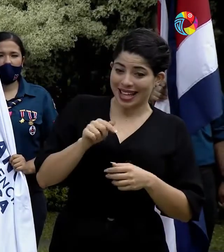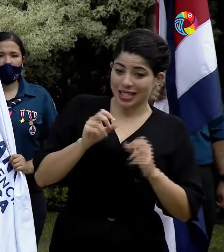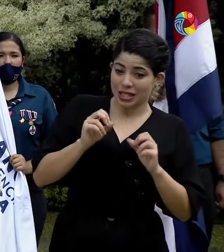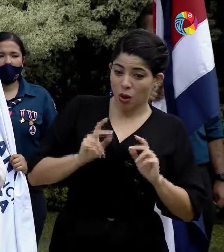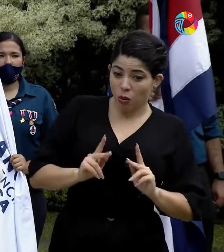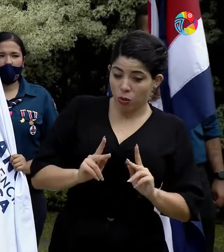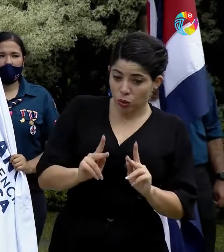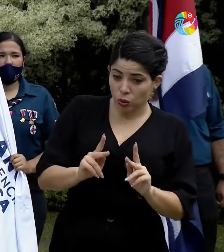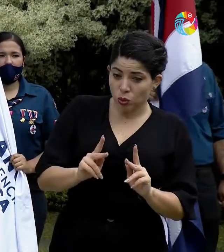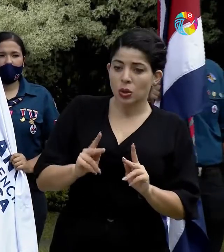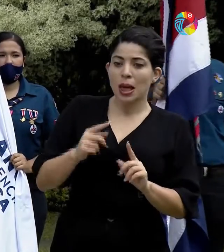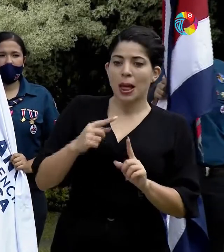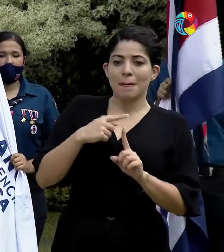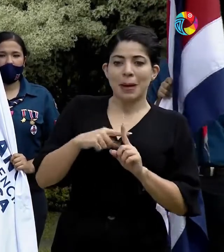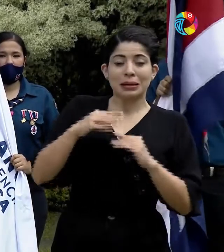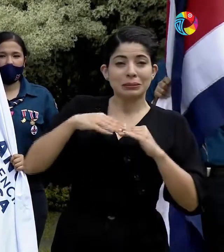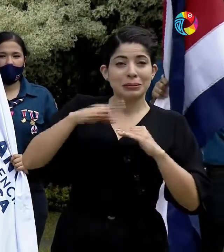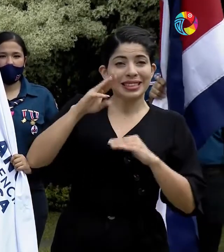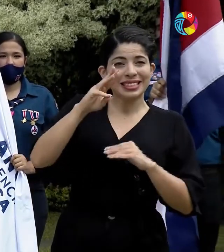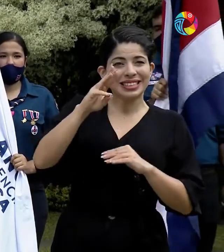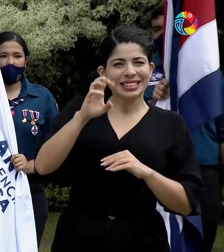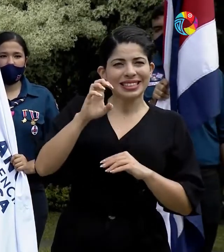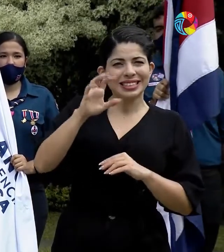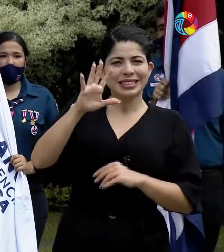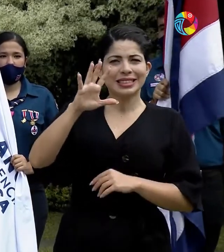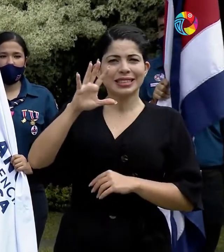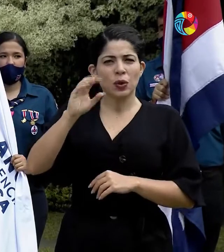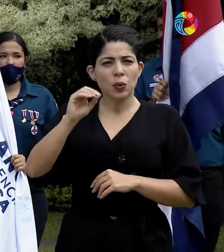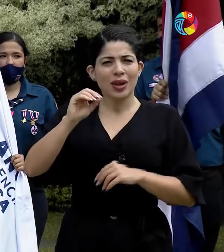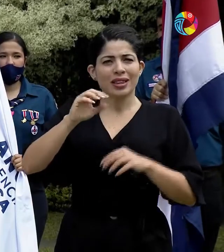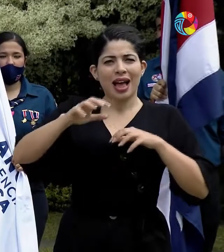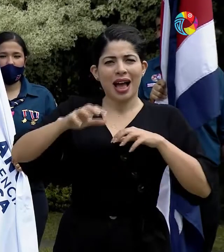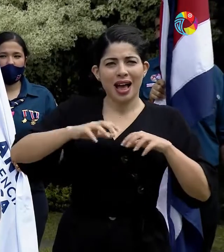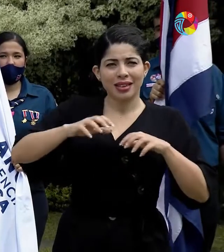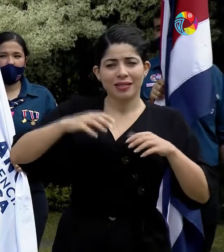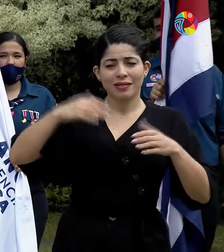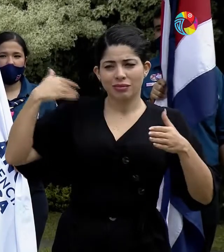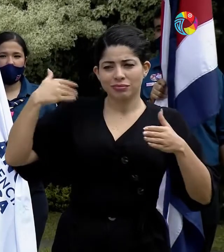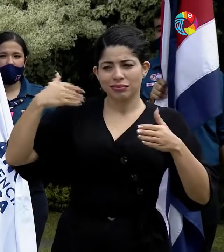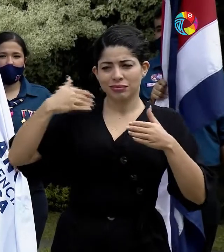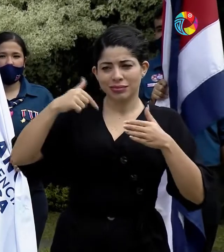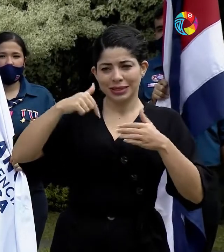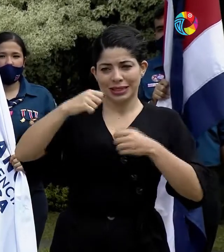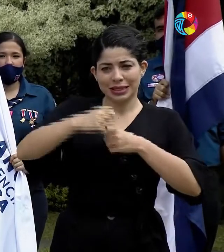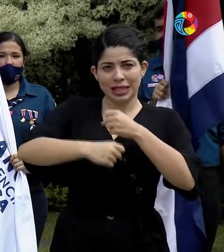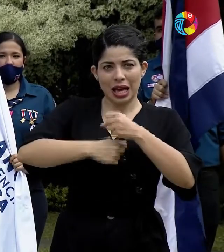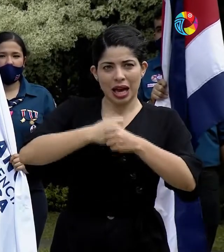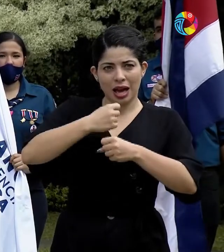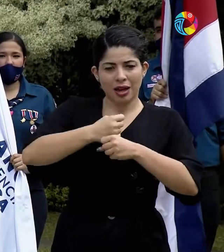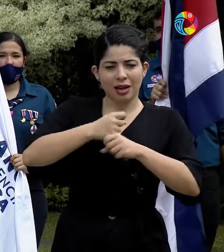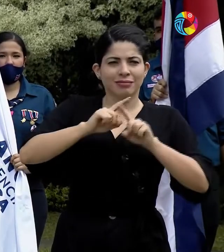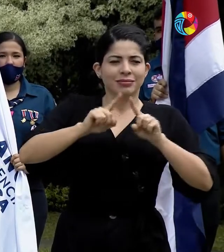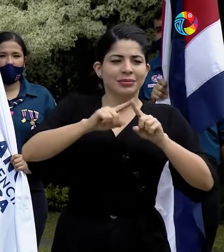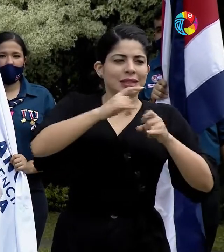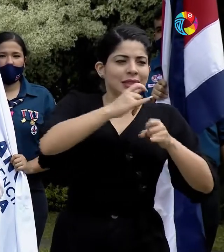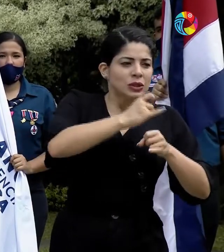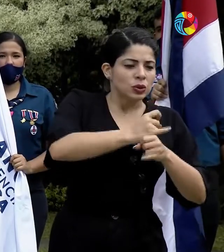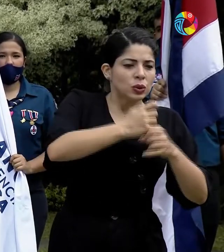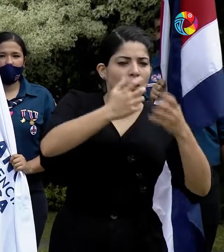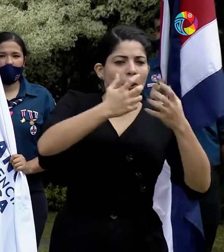y que además se reiteró con más de 650 actividades en que este año instituciones,